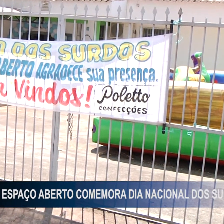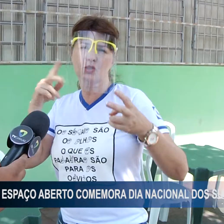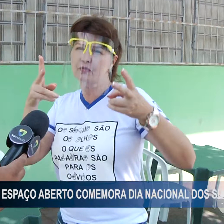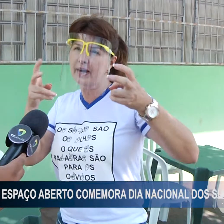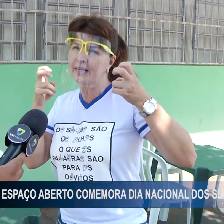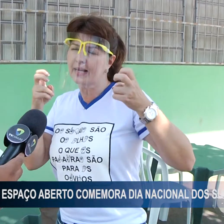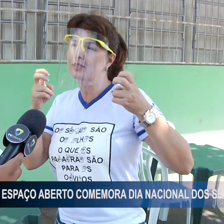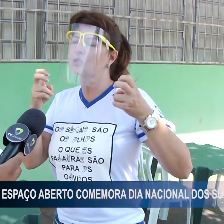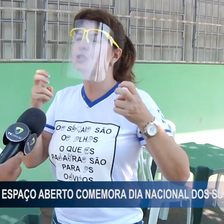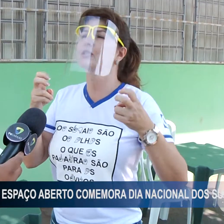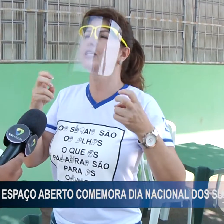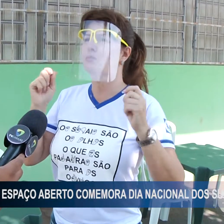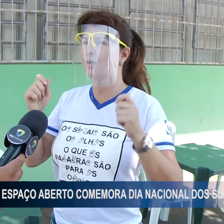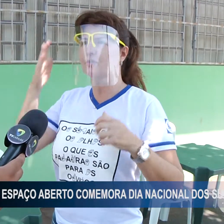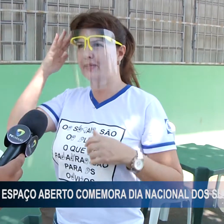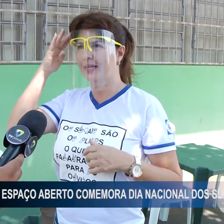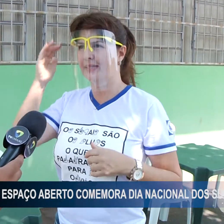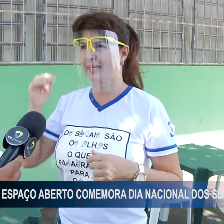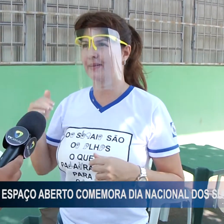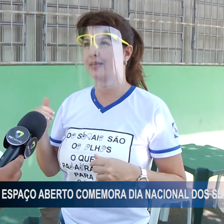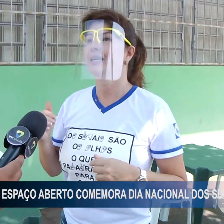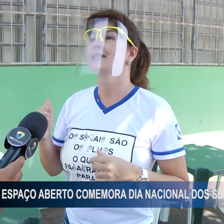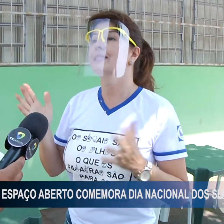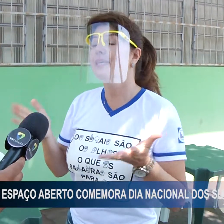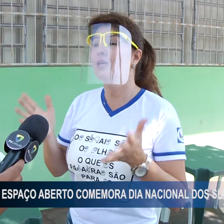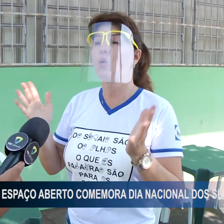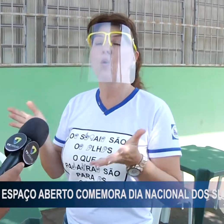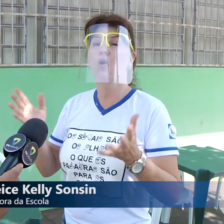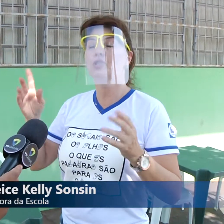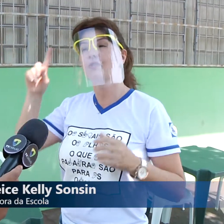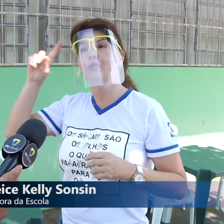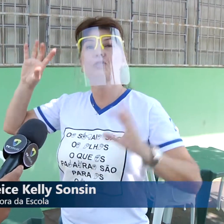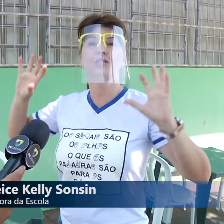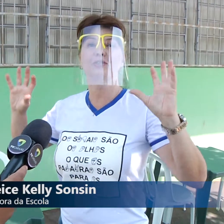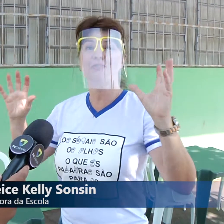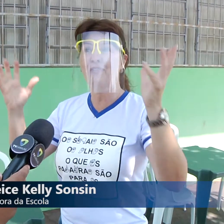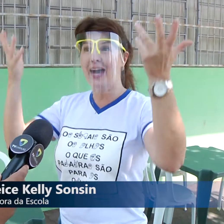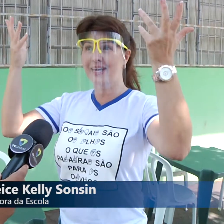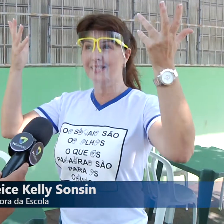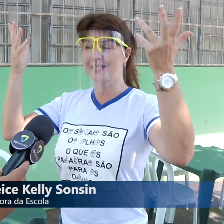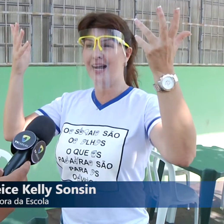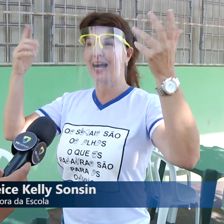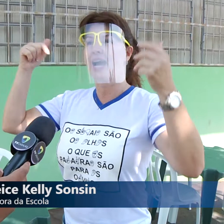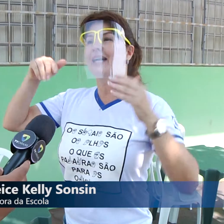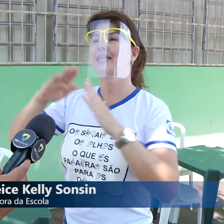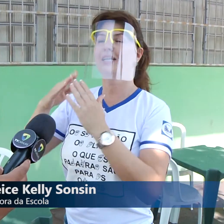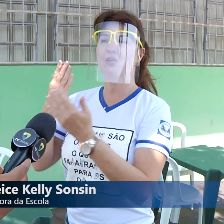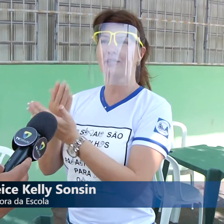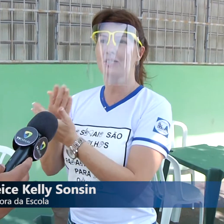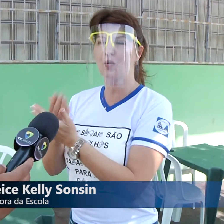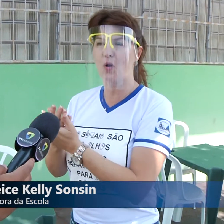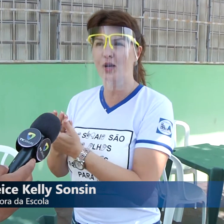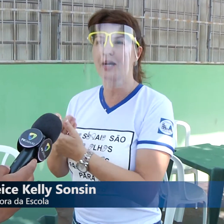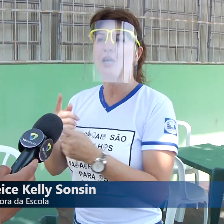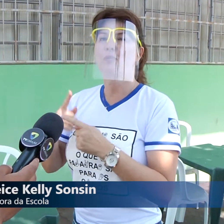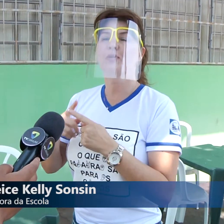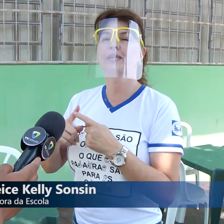os sinais de Libras, para que todos entendam. Sim, hoje foi um dia de festa aqui na nossa escola, porque